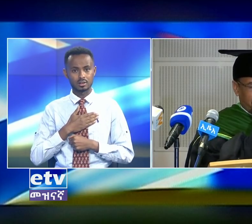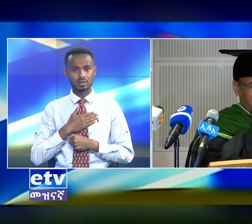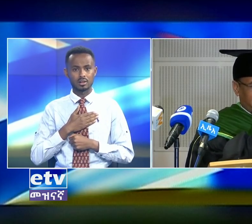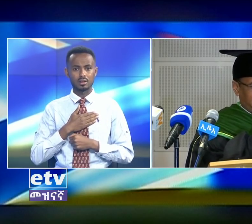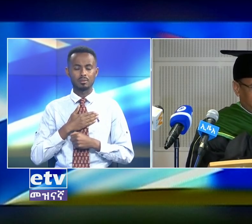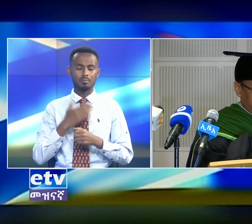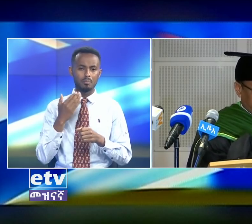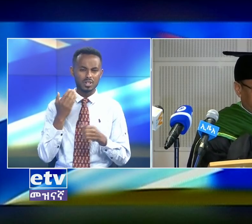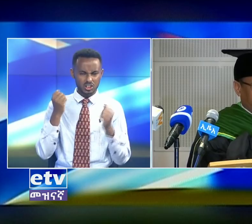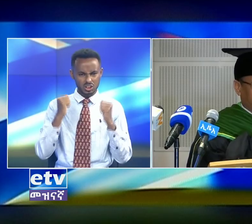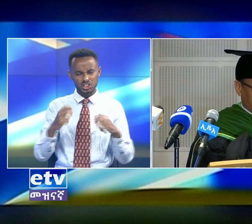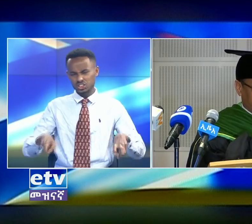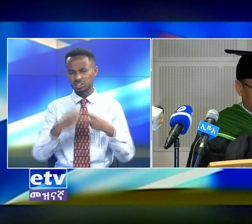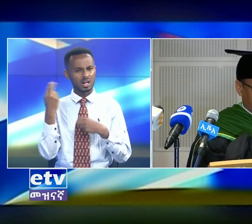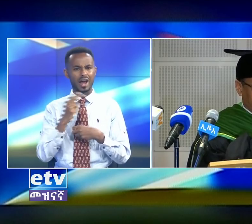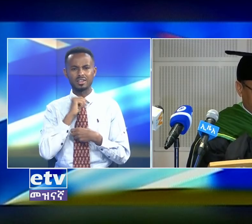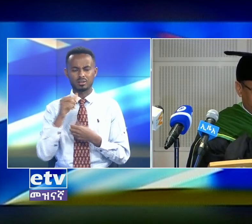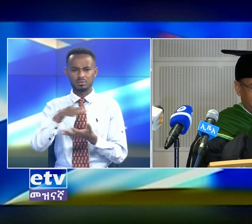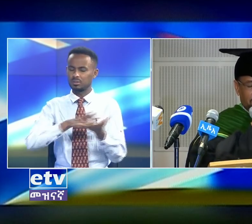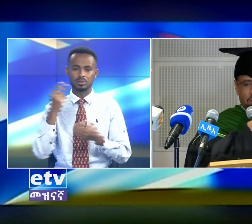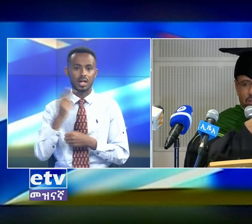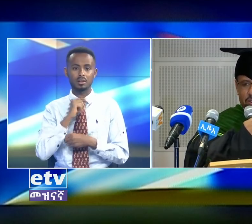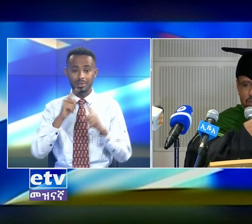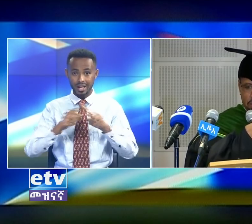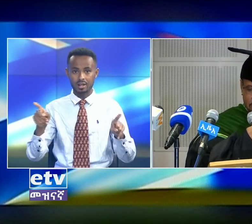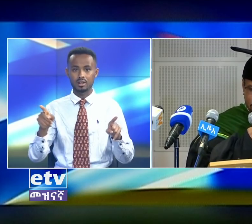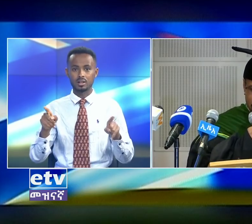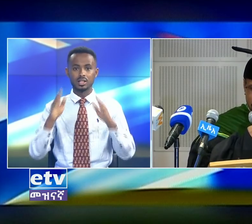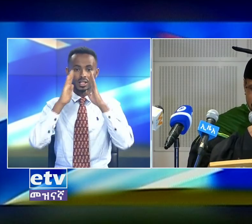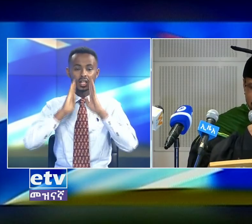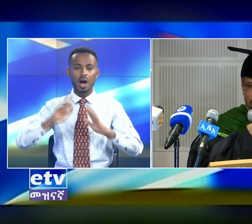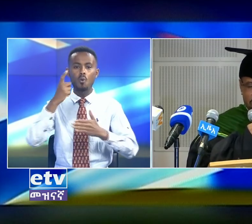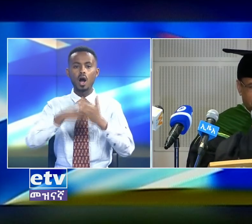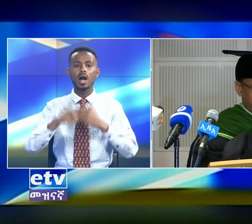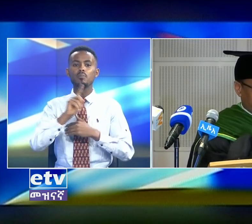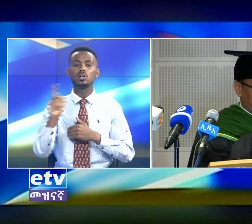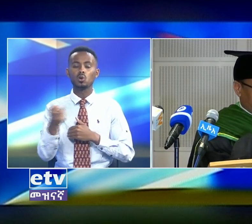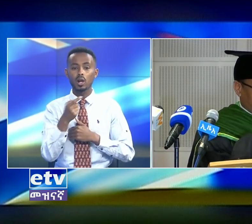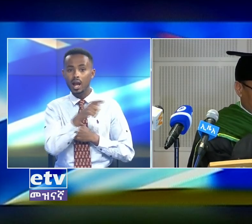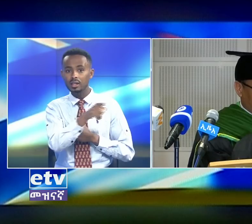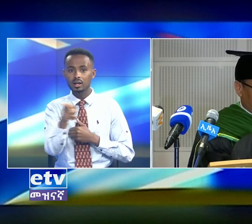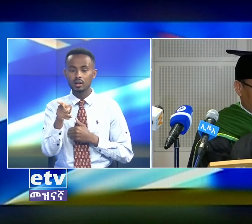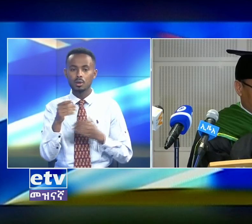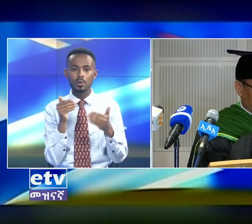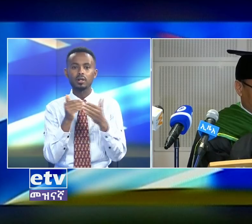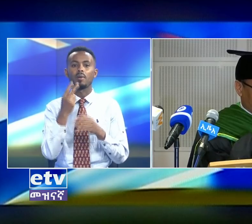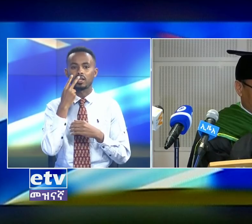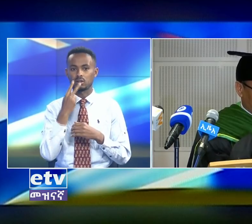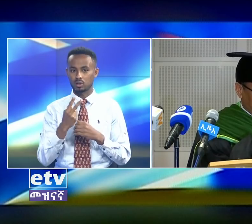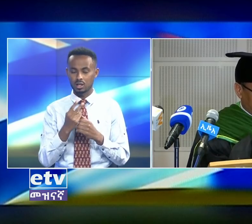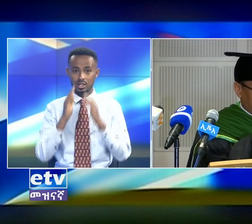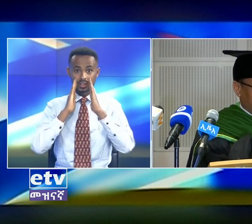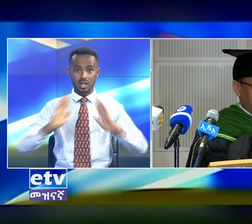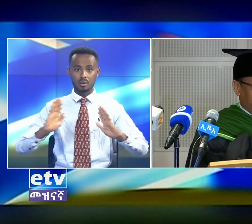ህዝብ ግጭት አይጠቅምም። በተለይ የሰላም ዋጋ ምን እንደሆነ እናንተ በቅርብ አይታችሁታል።